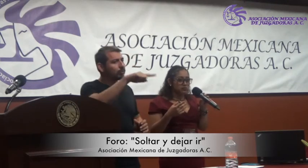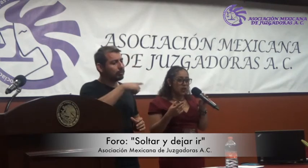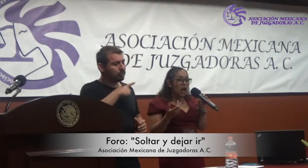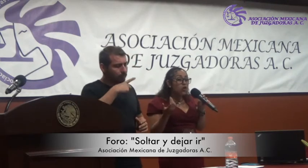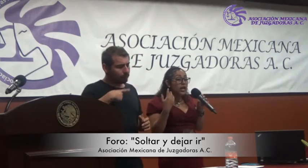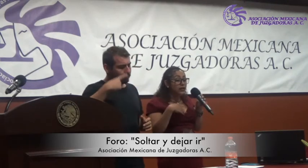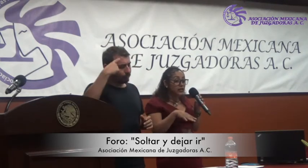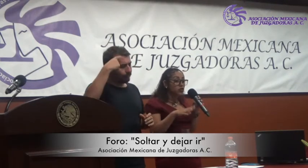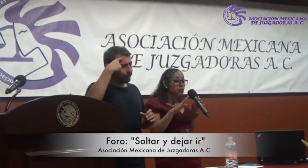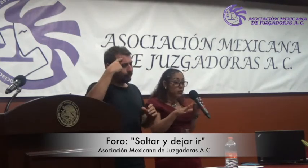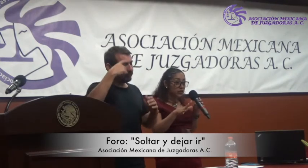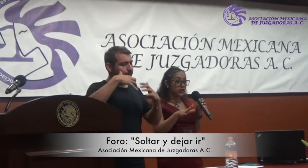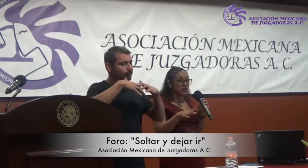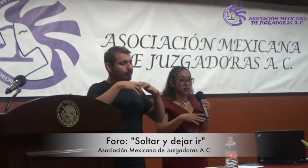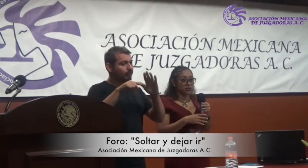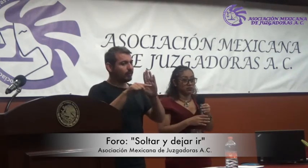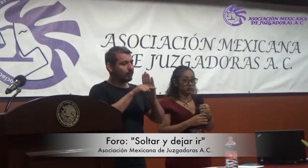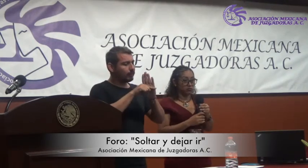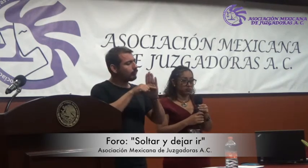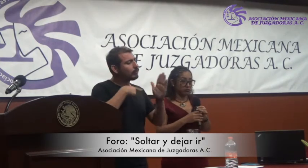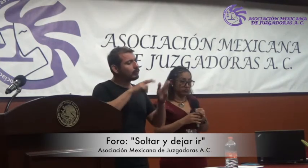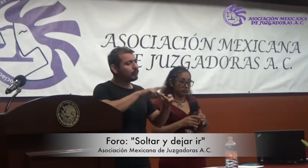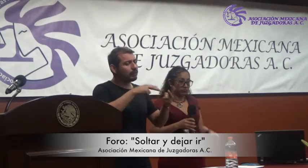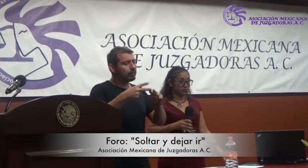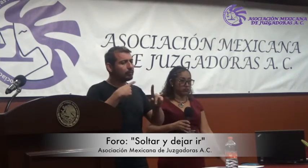negativa a una actitud positiva?